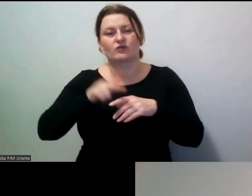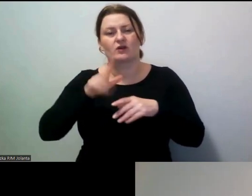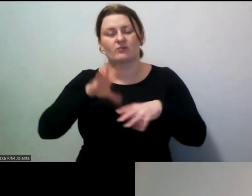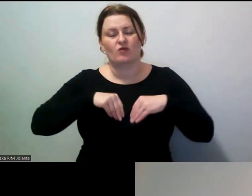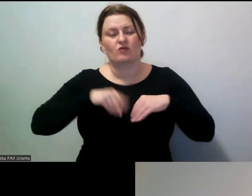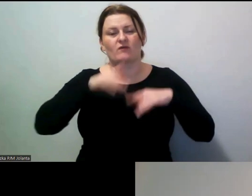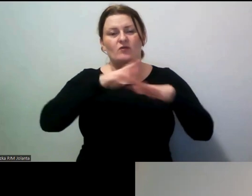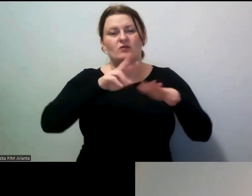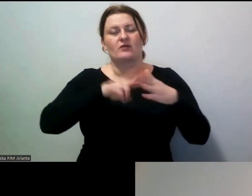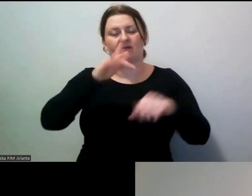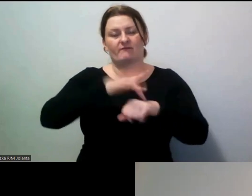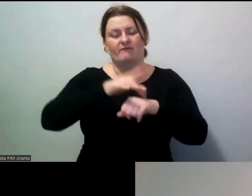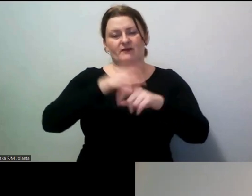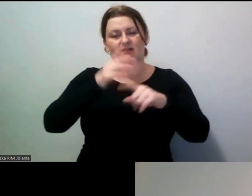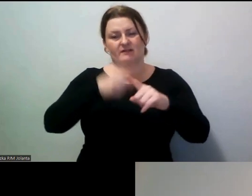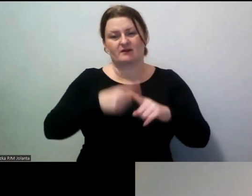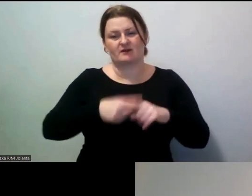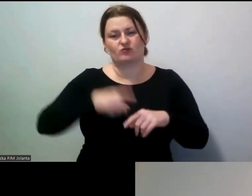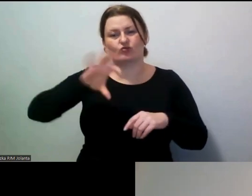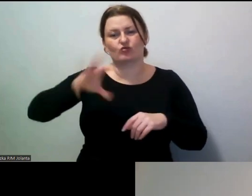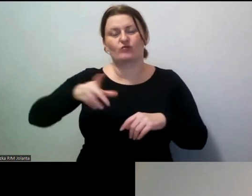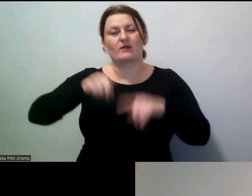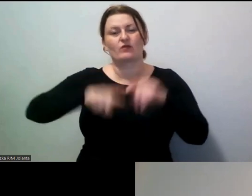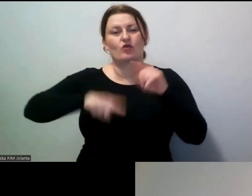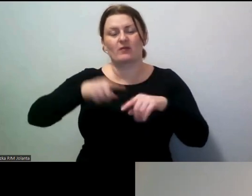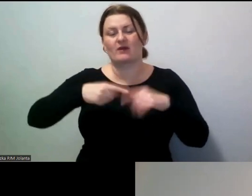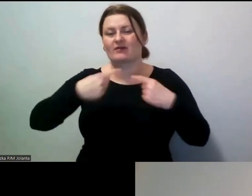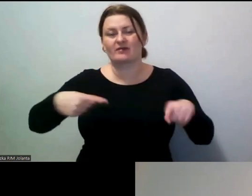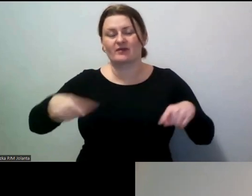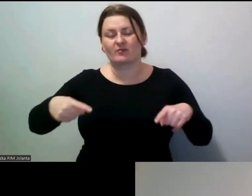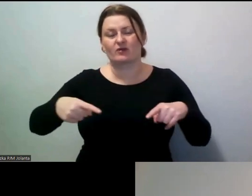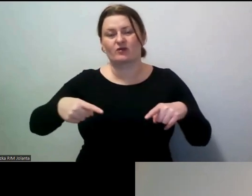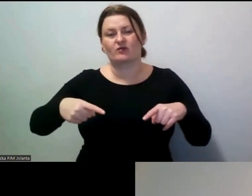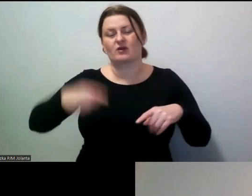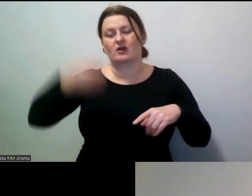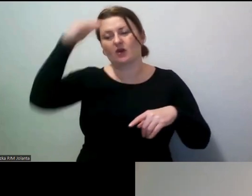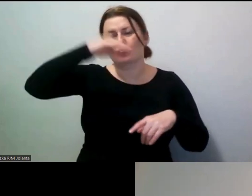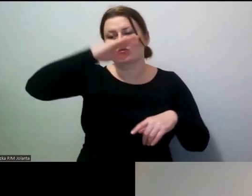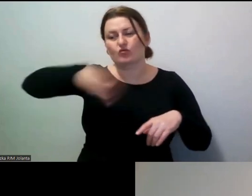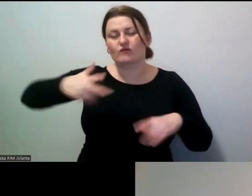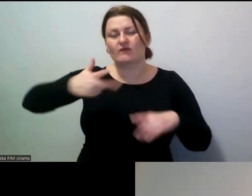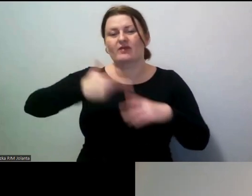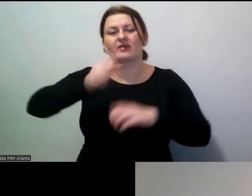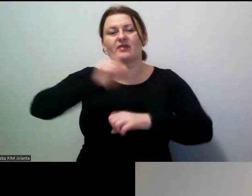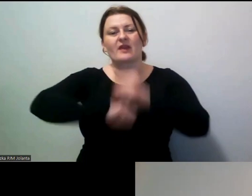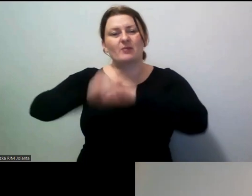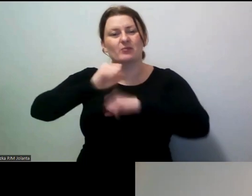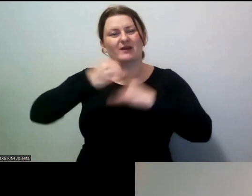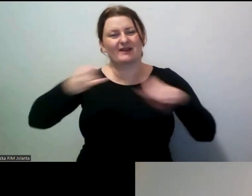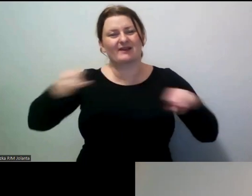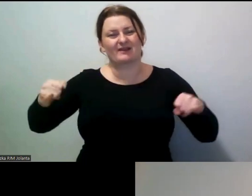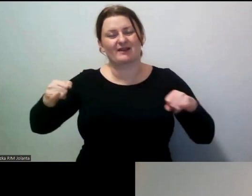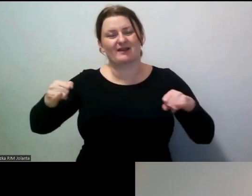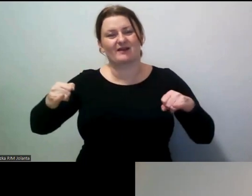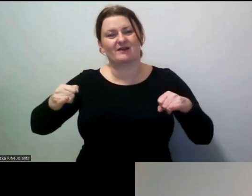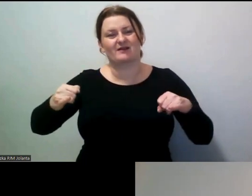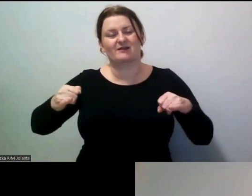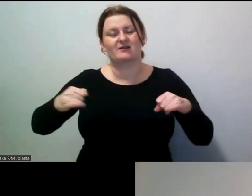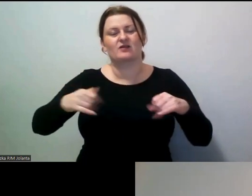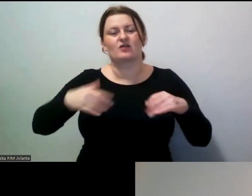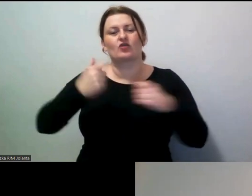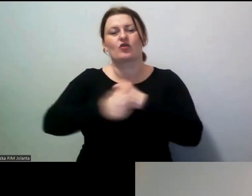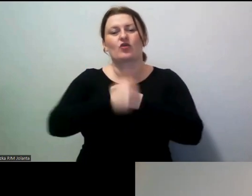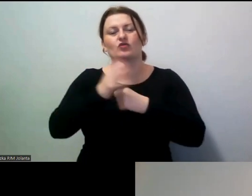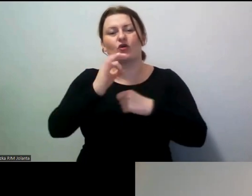grupie normalizacyjnej nie mieliśmy uczniów z niepełnosprawnościami sprzężonymi. Chodziło tutaj o